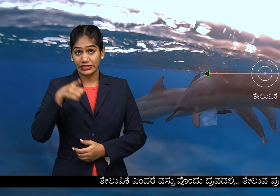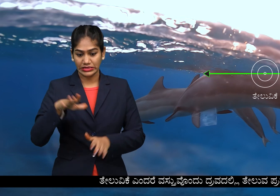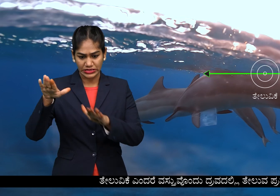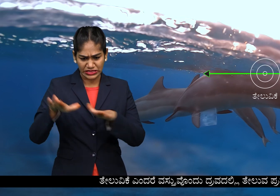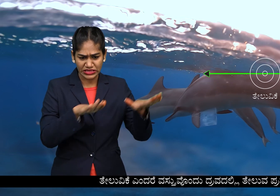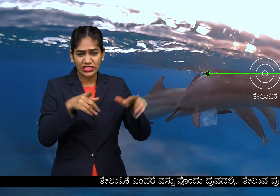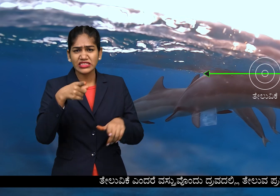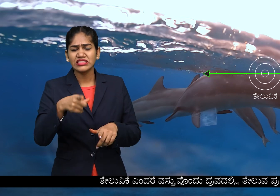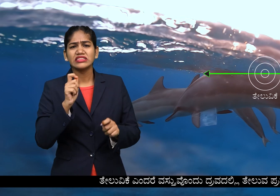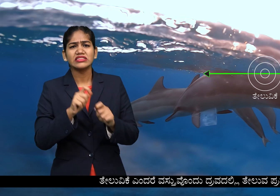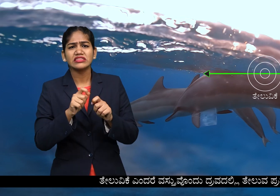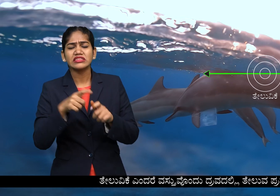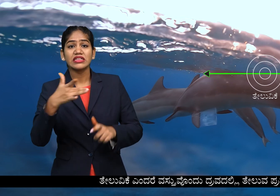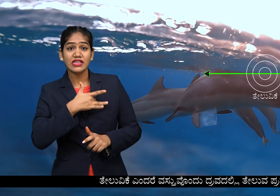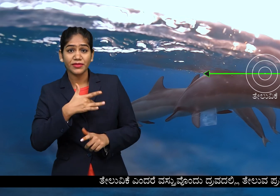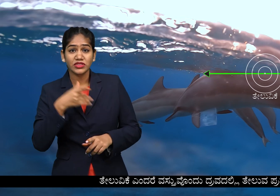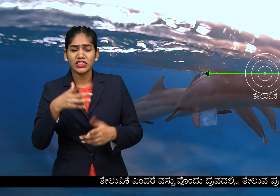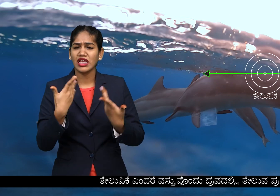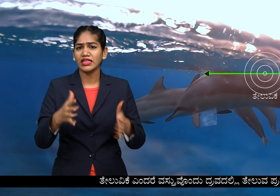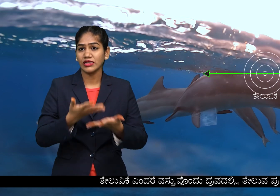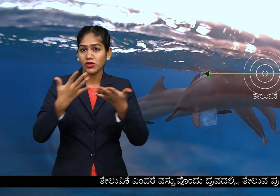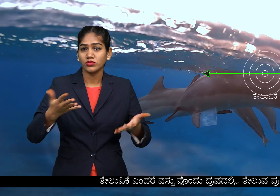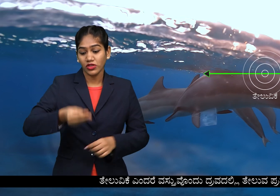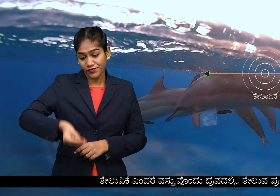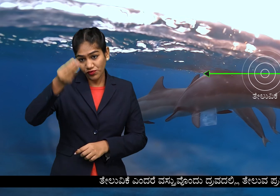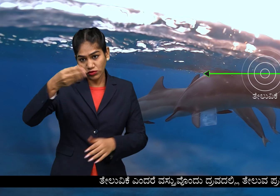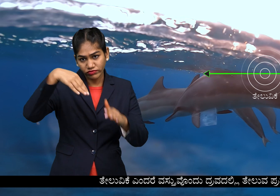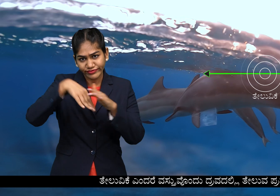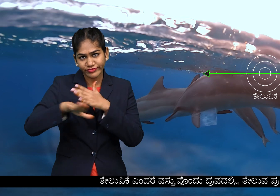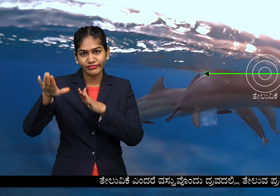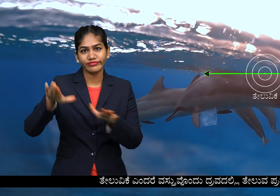ತೇಲುವಿಕೆ ಎಂದರೆ ವಸ್ತುವೊಂದು ದ್ರವದಲ್ಲಿ ತೇಲುವ ಪ್ರವೃತ್ತಿಯಾಗಿದೆ.